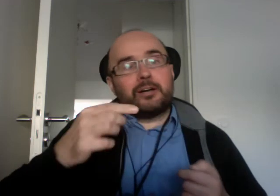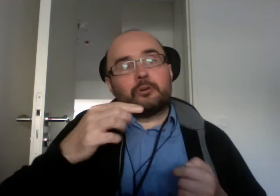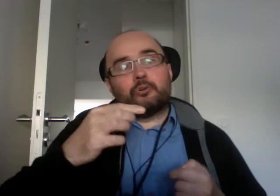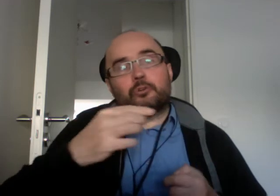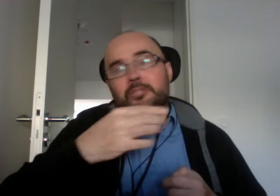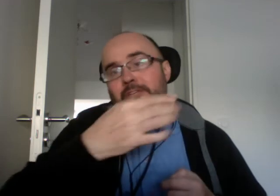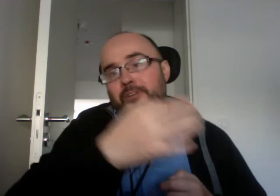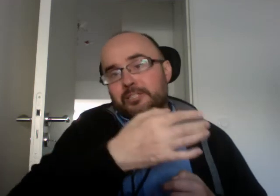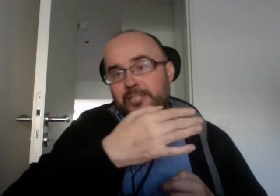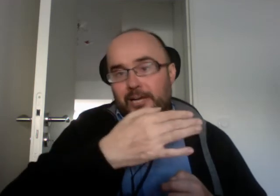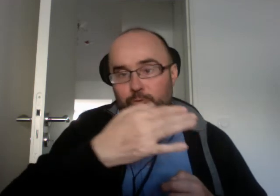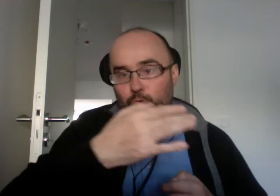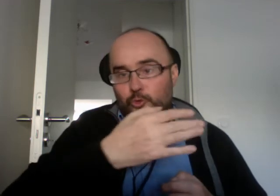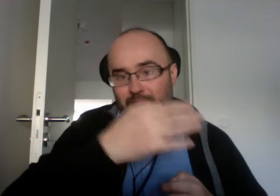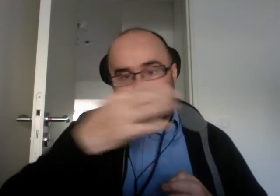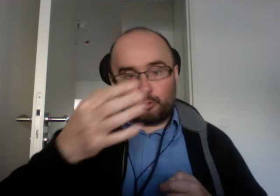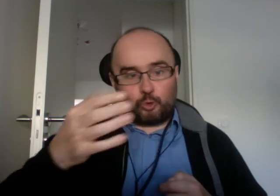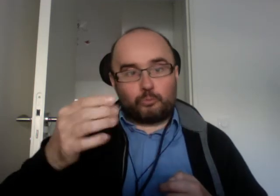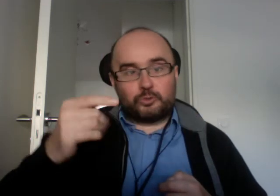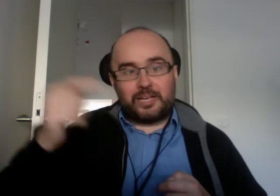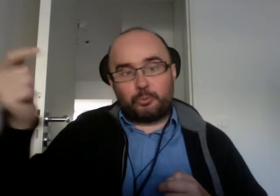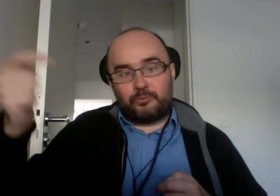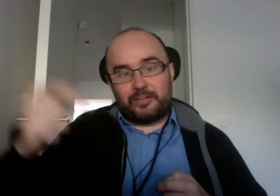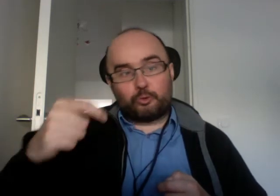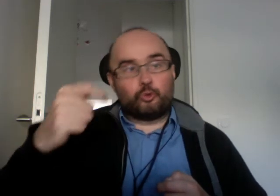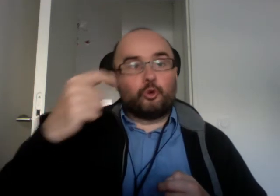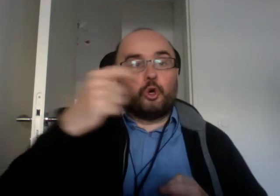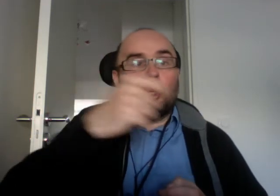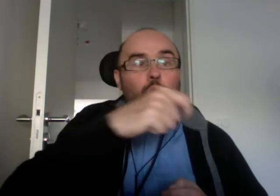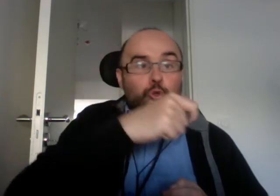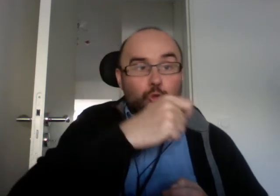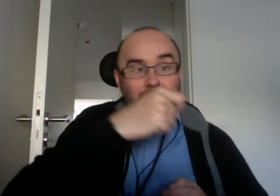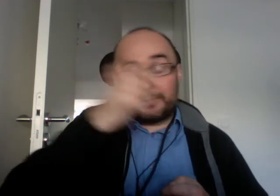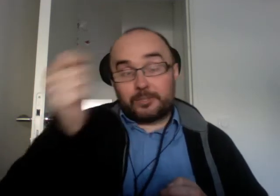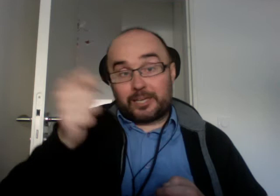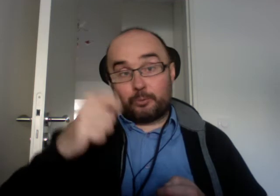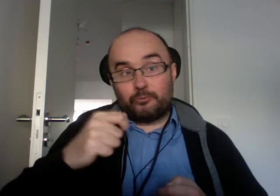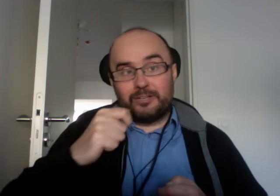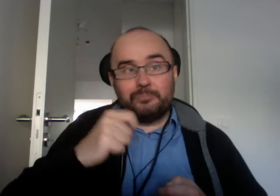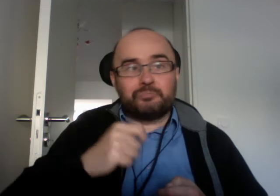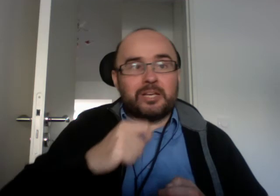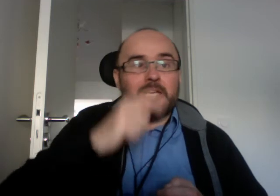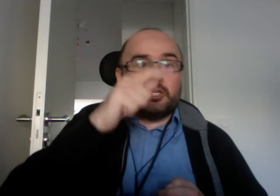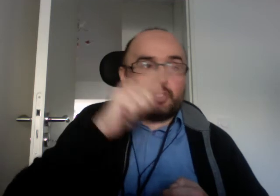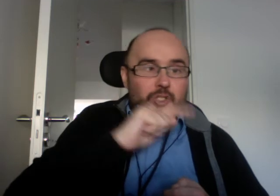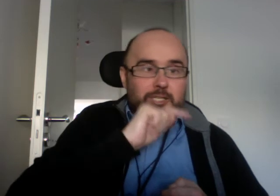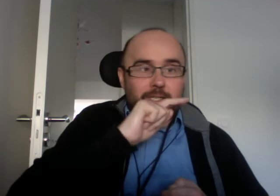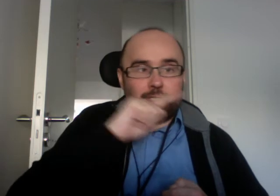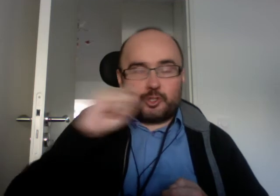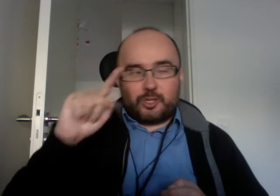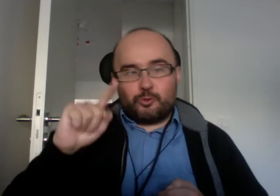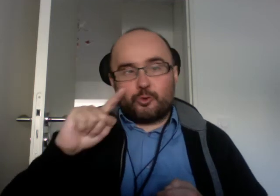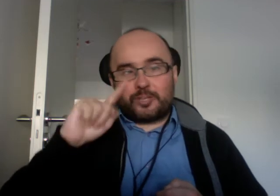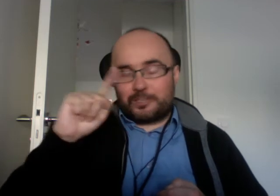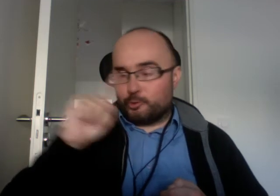qui restent très longtemps en bouteille peuvent être de très très bons vins. J'ai eu l'occasion